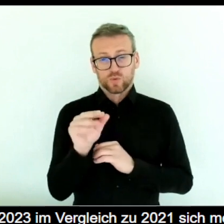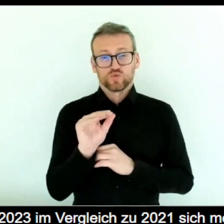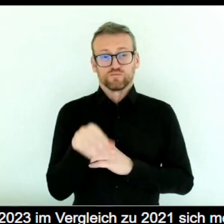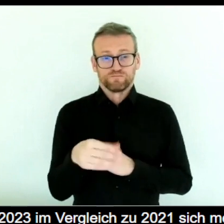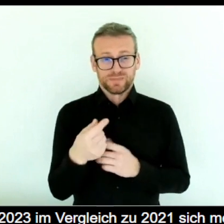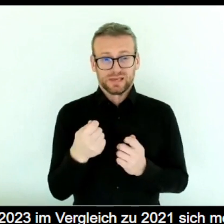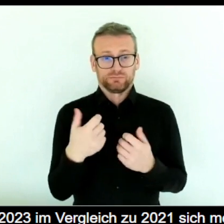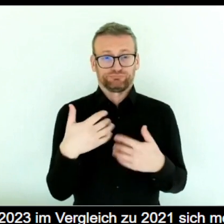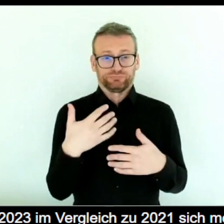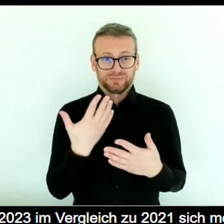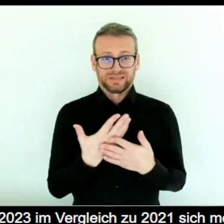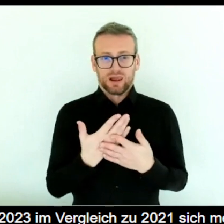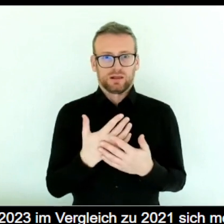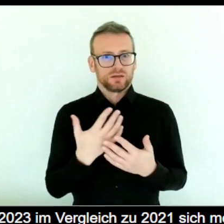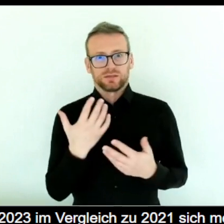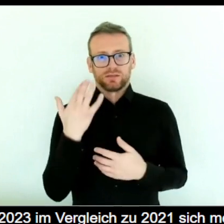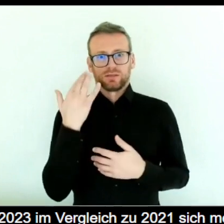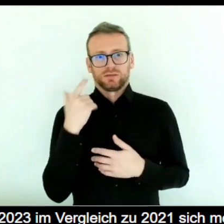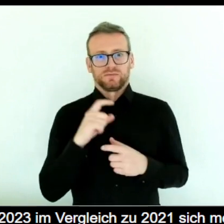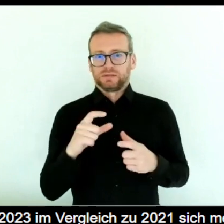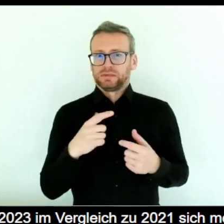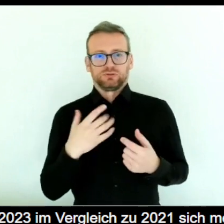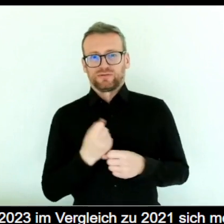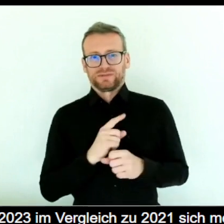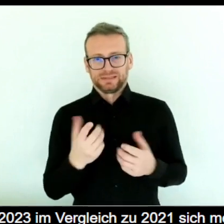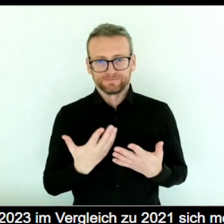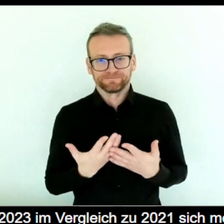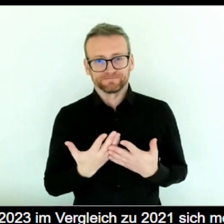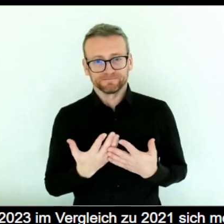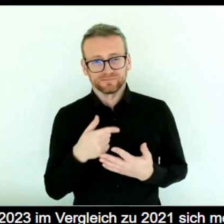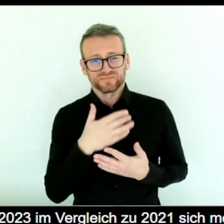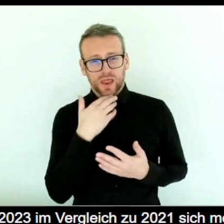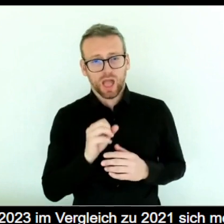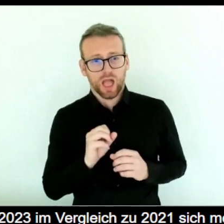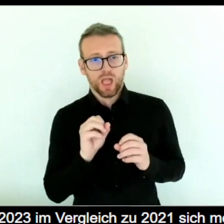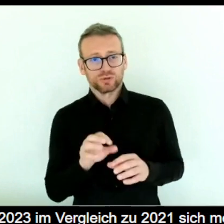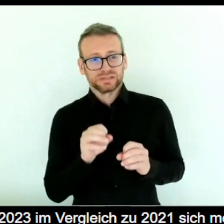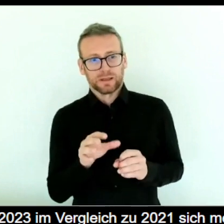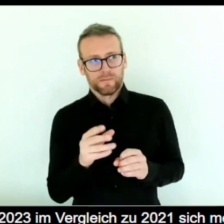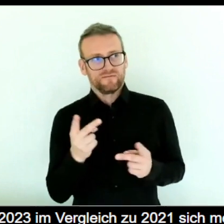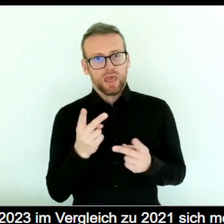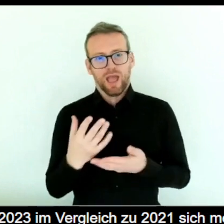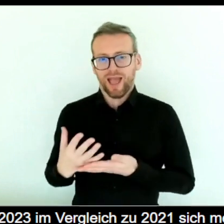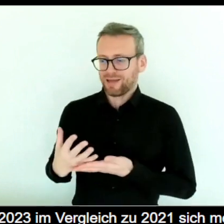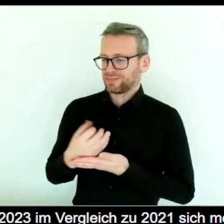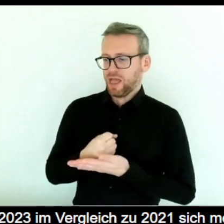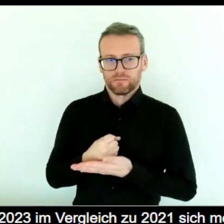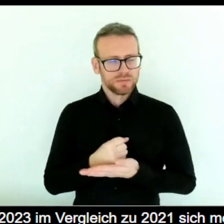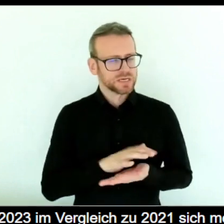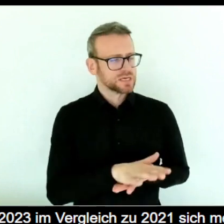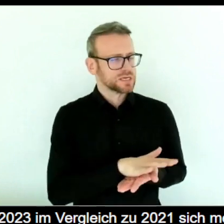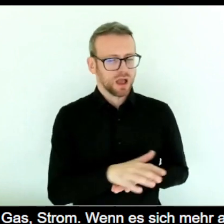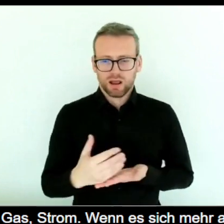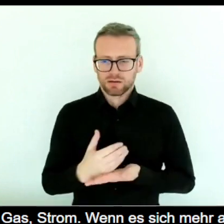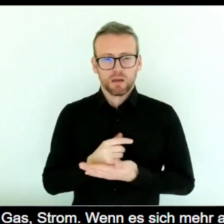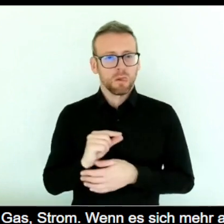aufgrund der mehr als Verdoppelung des Energiepreises in die Existenznot kommt nach dieser Definition, dann kriegt er das Geld ersetzt, das über